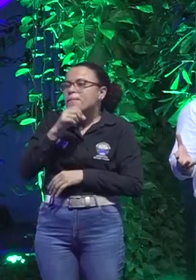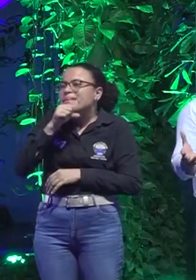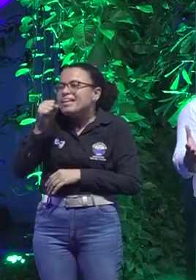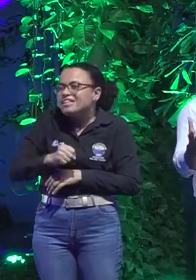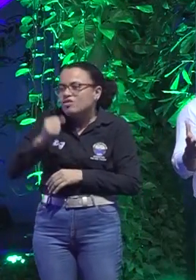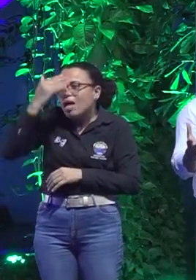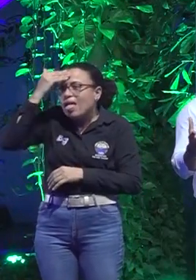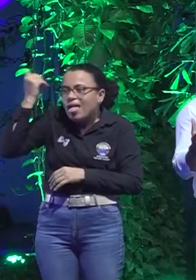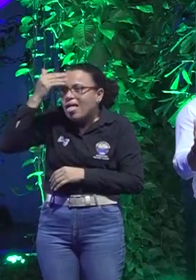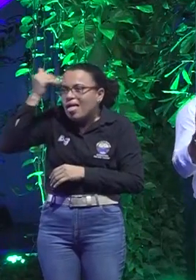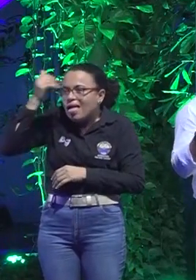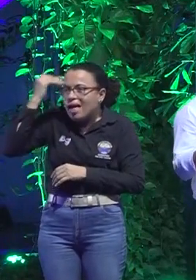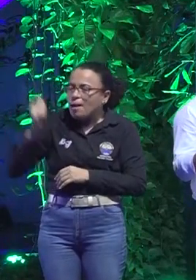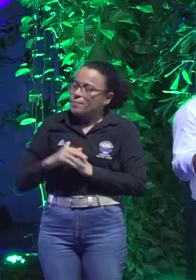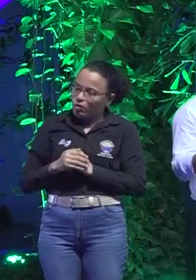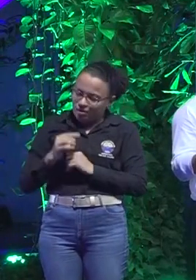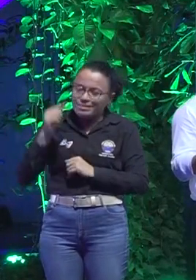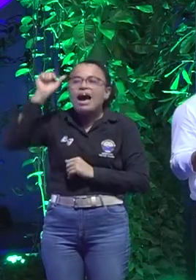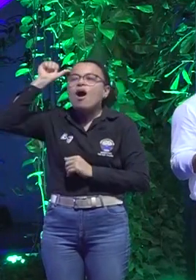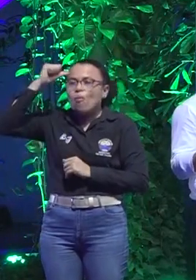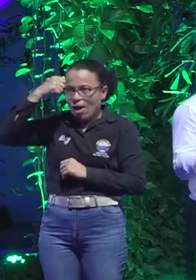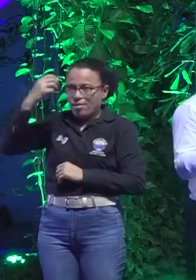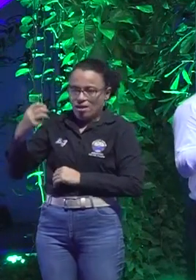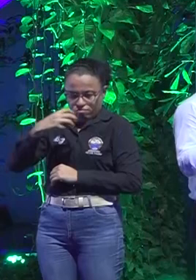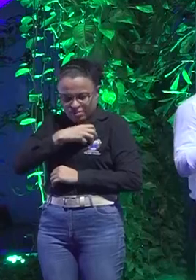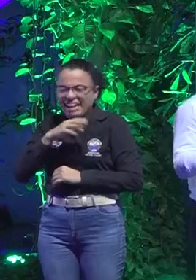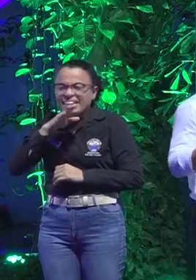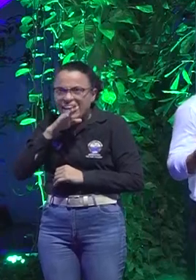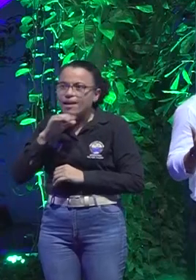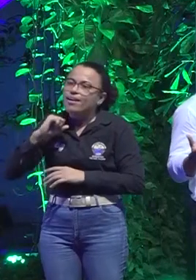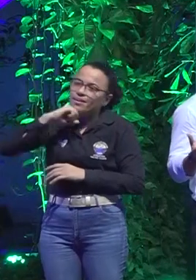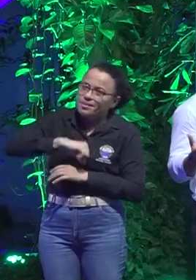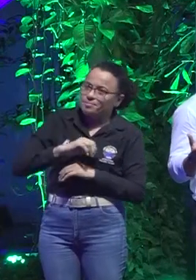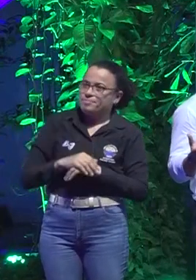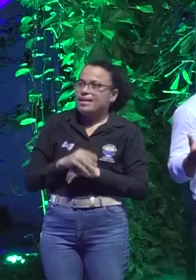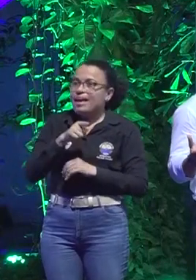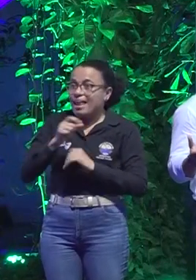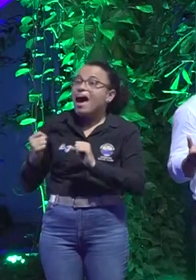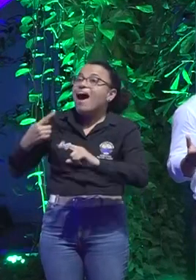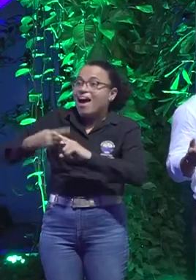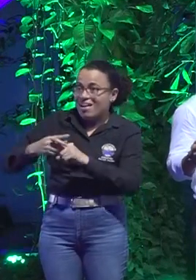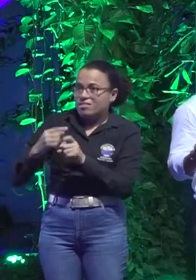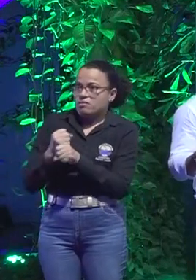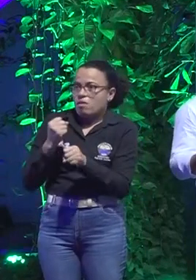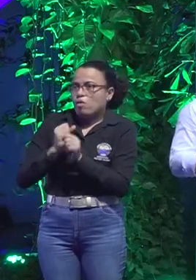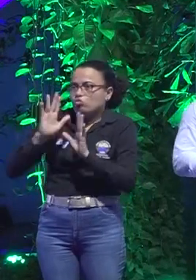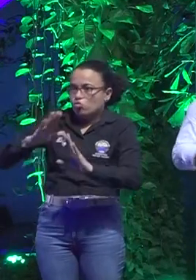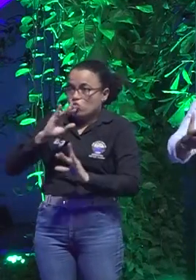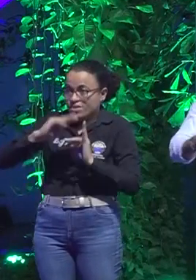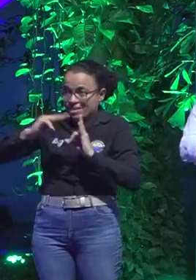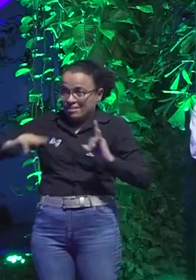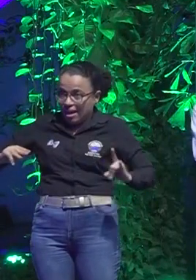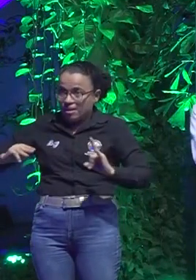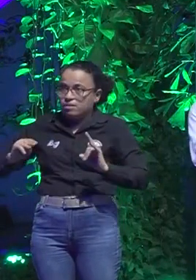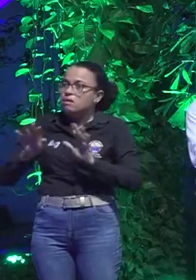eterno, pero lo dice con un compromiso y un amor, porque él le entregó la mitad de su vida a la Universidad del Magdalena. Entonces la Universidad del Magdalena está en